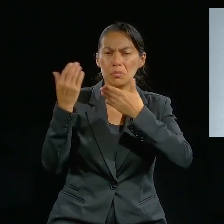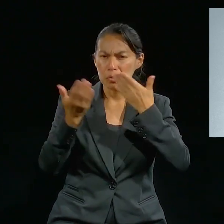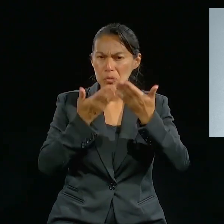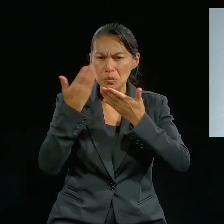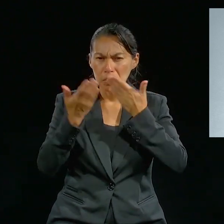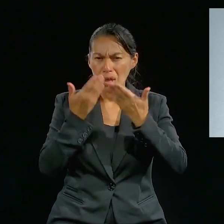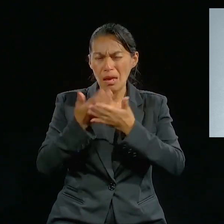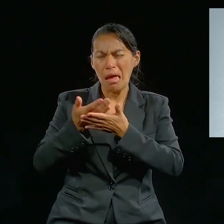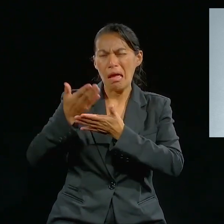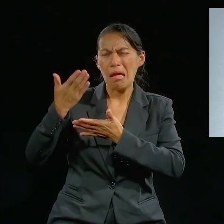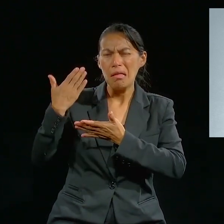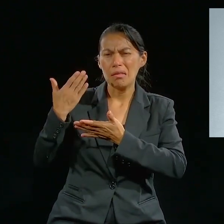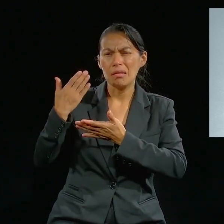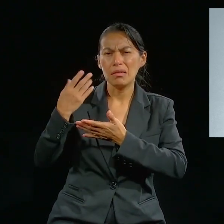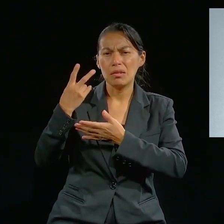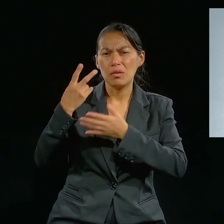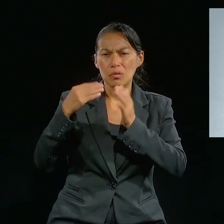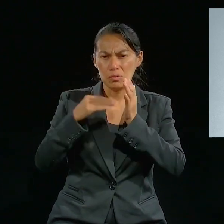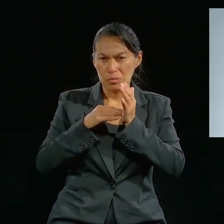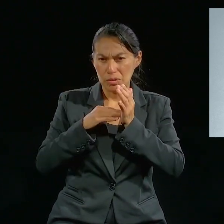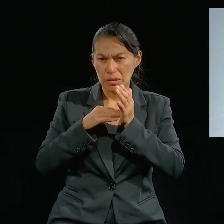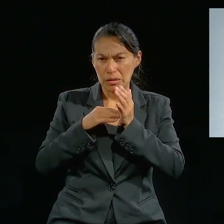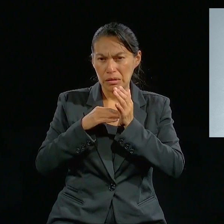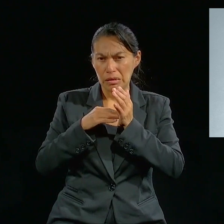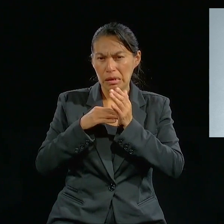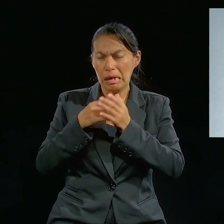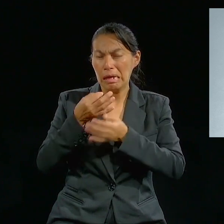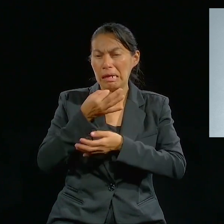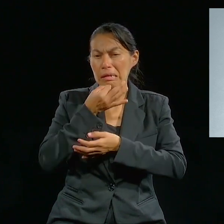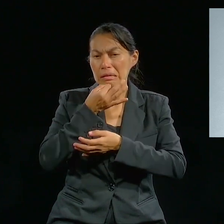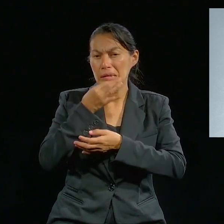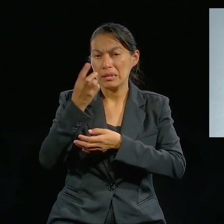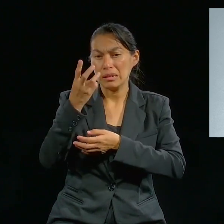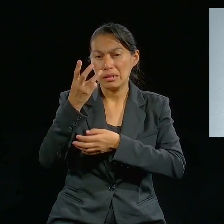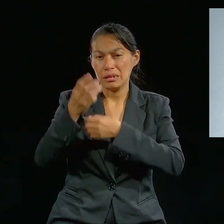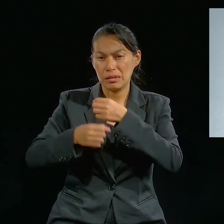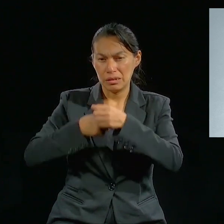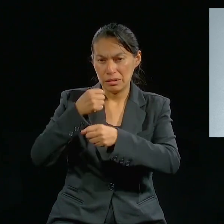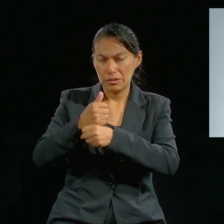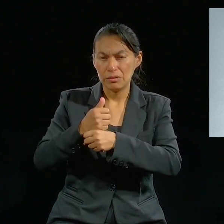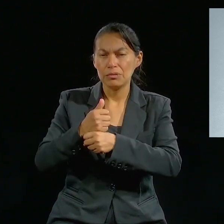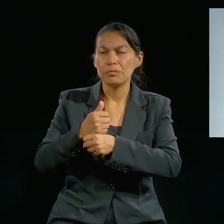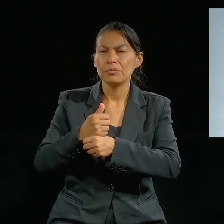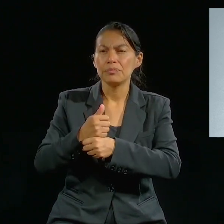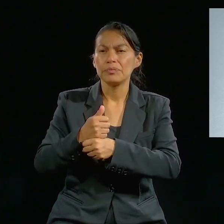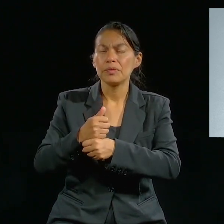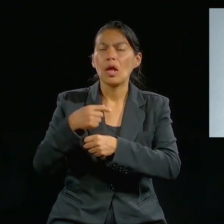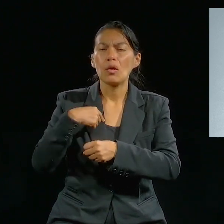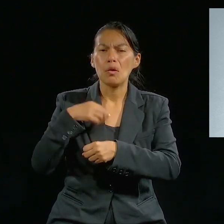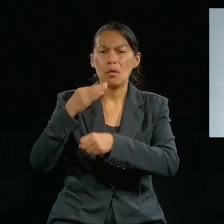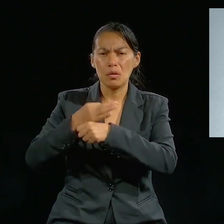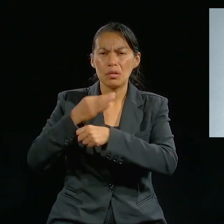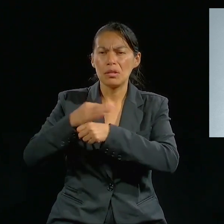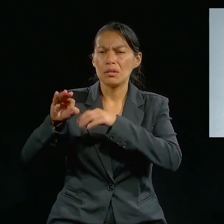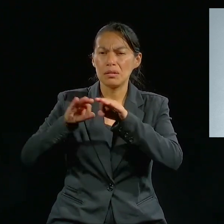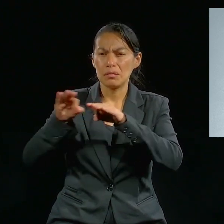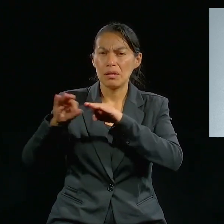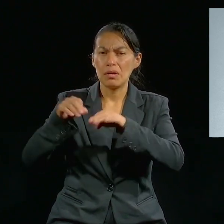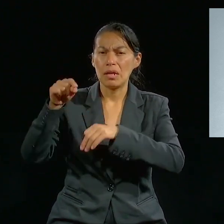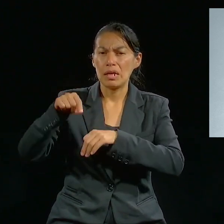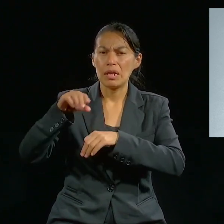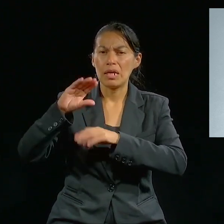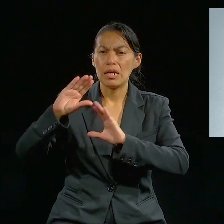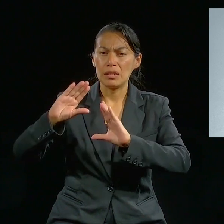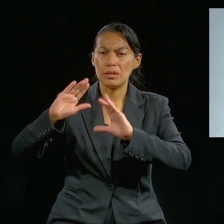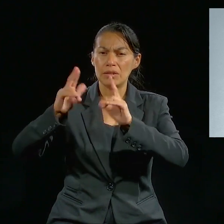cirujano. Egresé hace tres años, voy a cumplir tres años. Actualmente estoy laborando en la